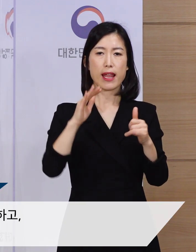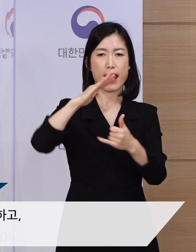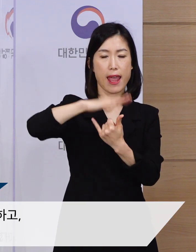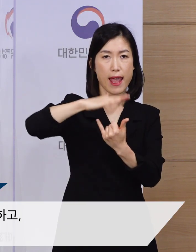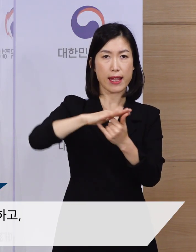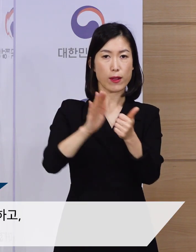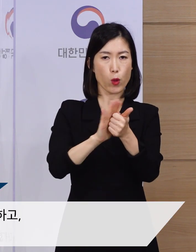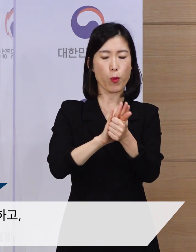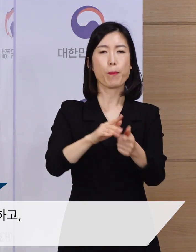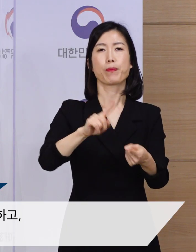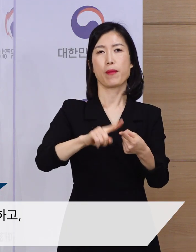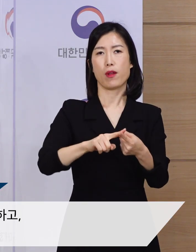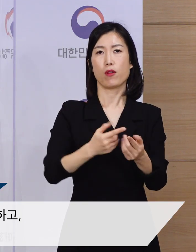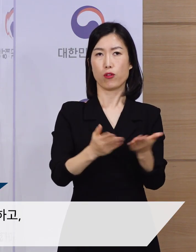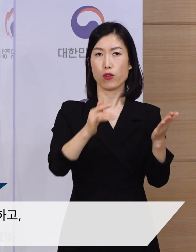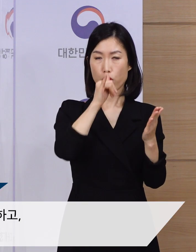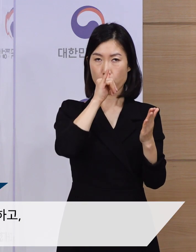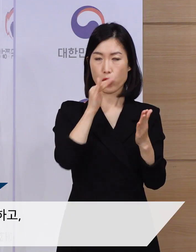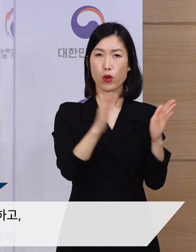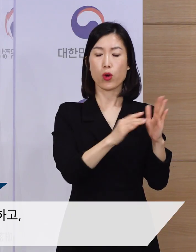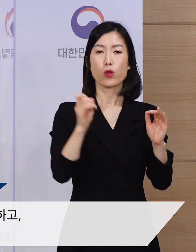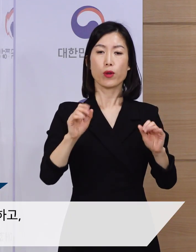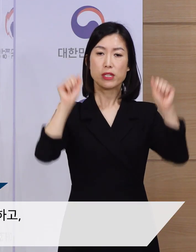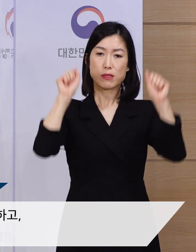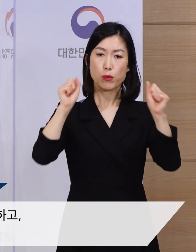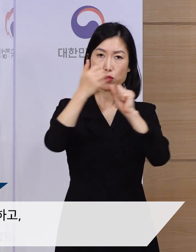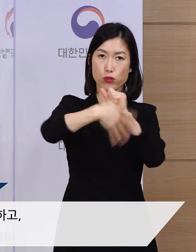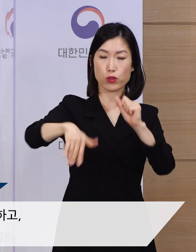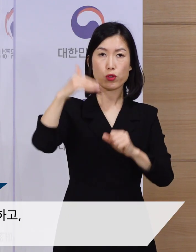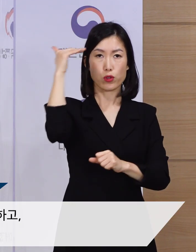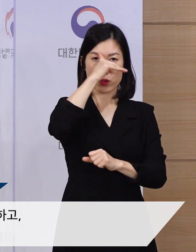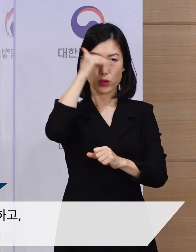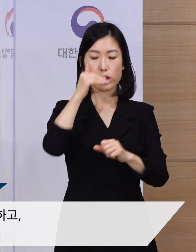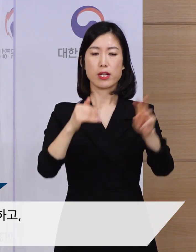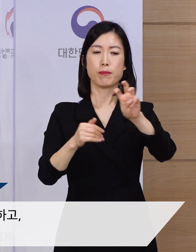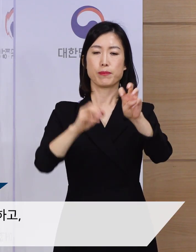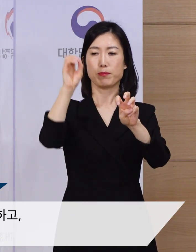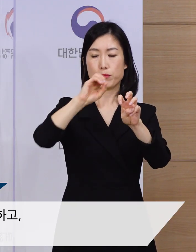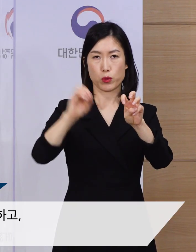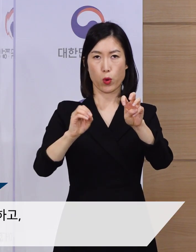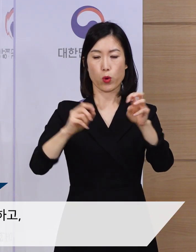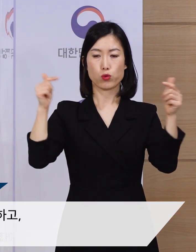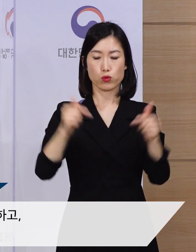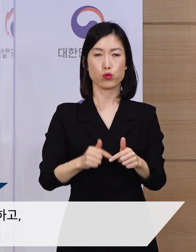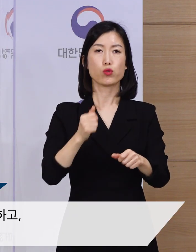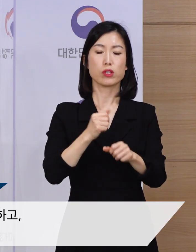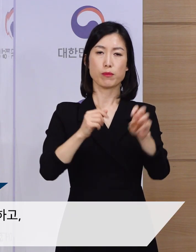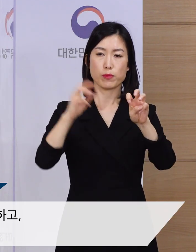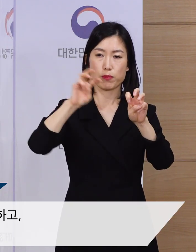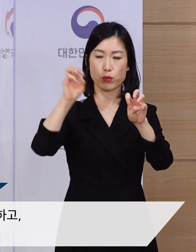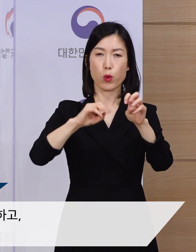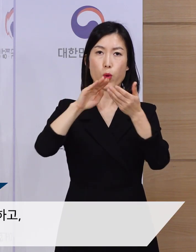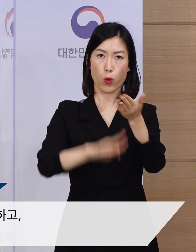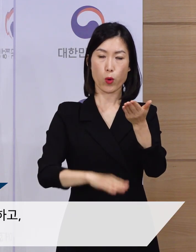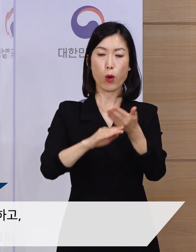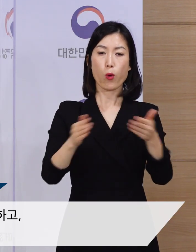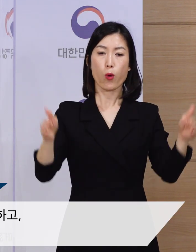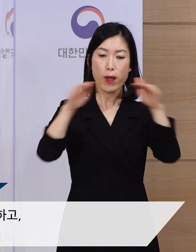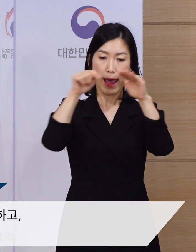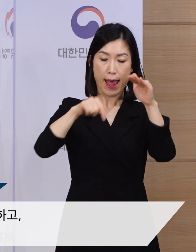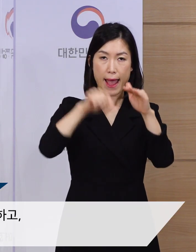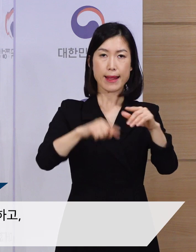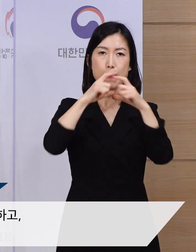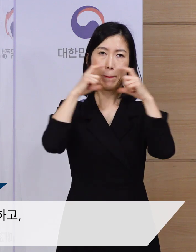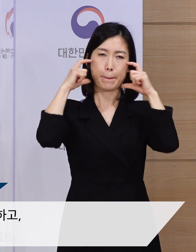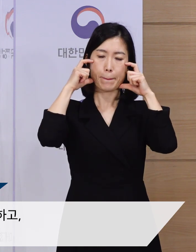스포츠 관람은 30% 수준으로 관중 입장을 제한하고 실외 경기장에서의 마스크 착용도